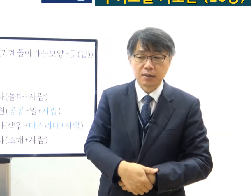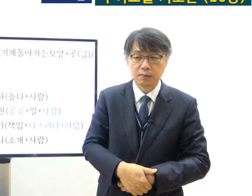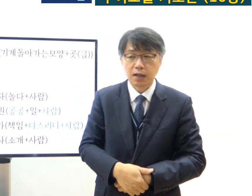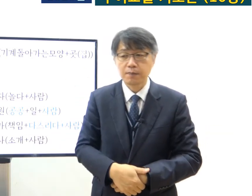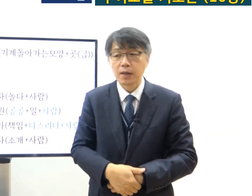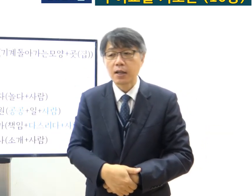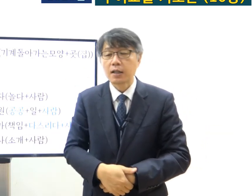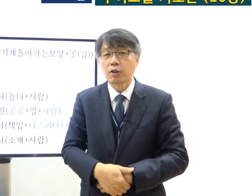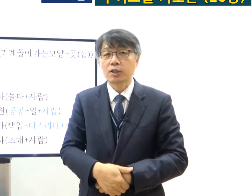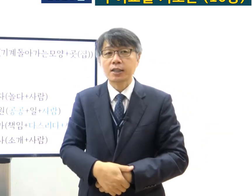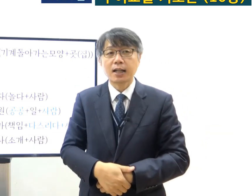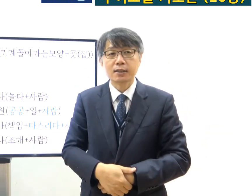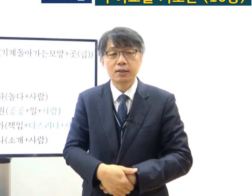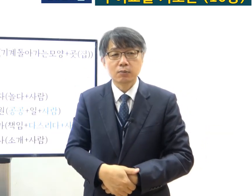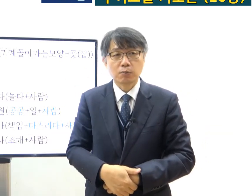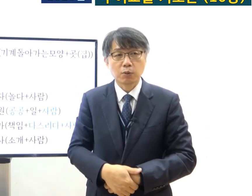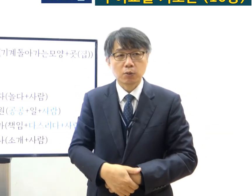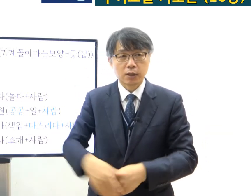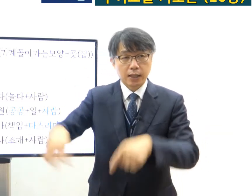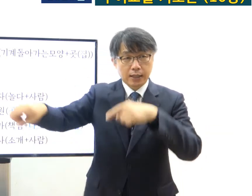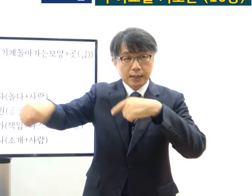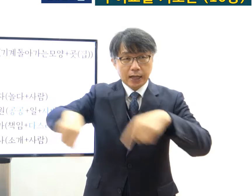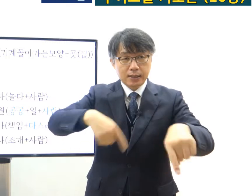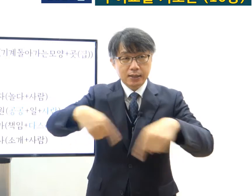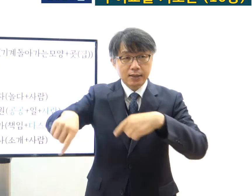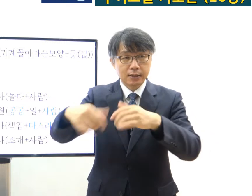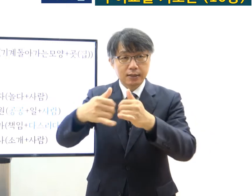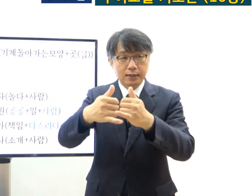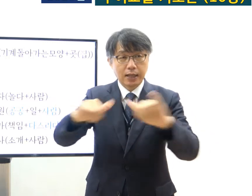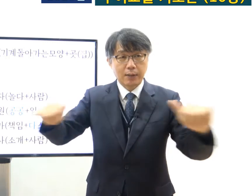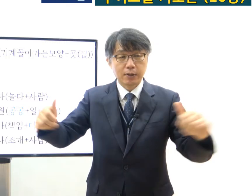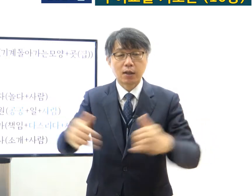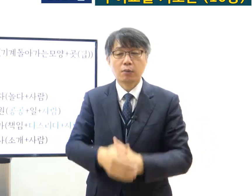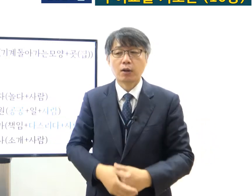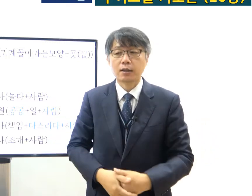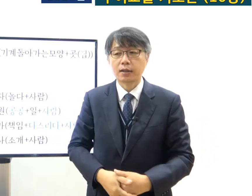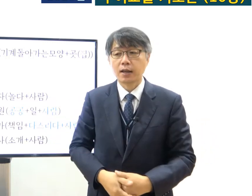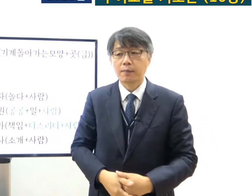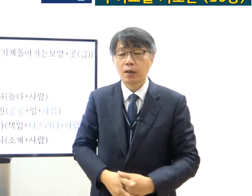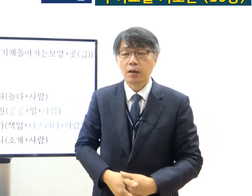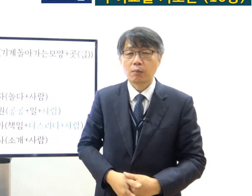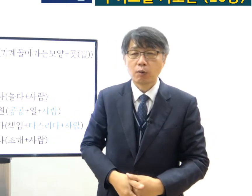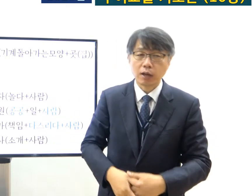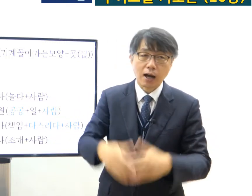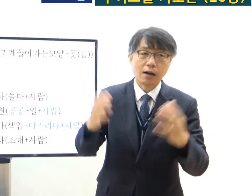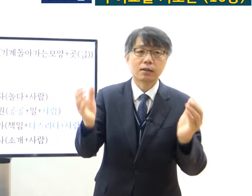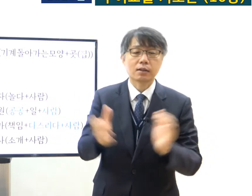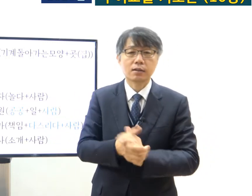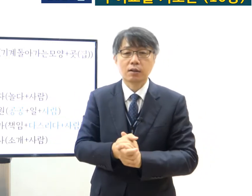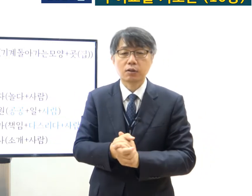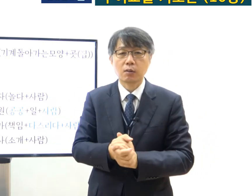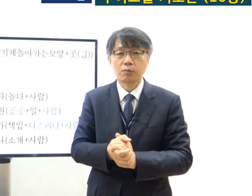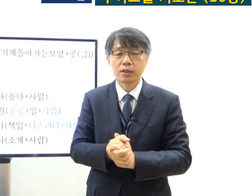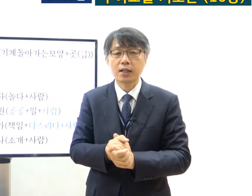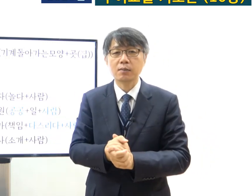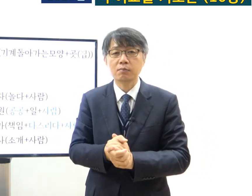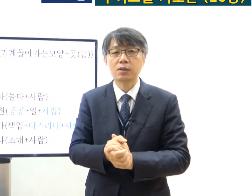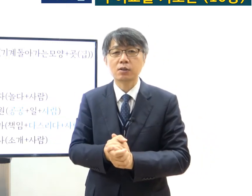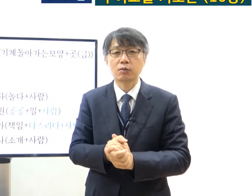되겠습니다. 정치가는 보통 이렇게 다스리는 사람 이렇게 표현하는데 뭐 다 이제 어떻게 보면 책임을 지고